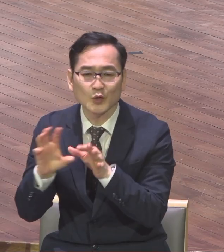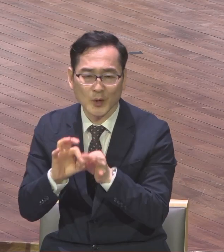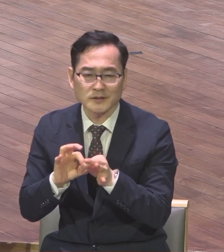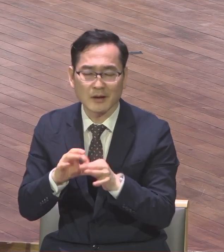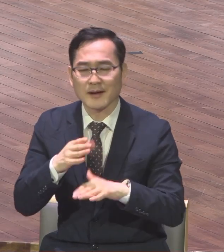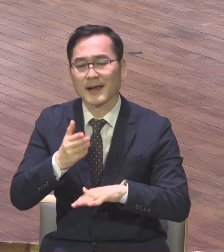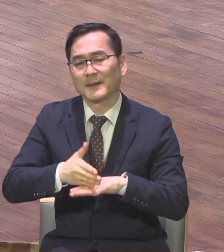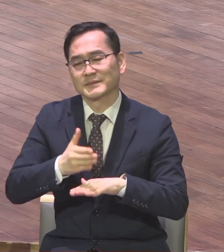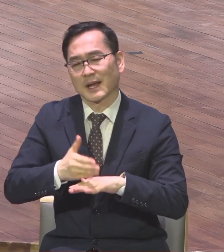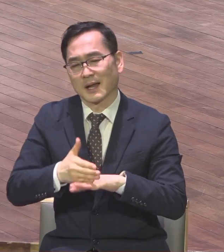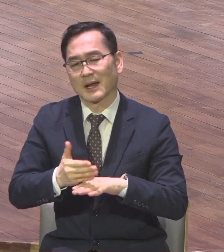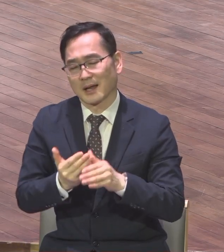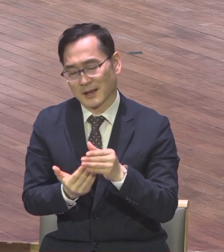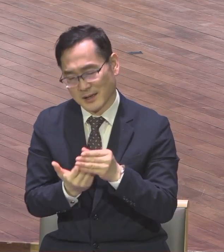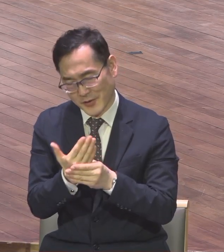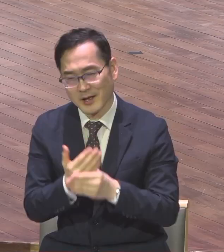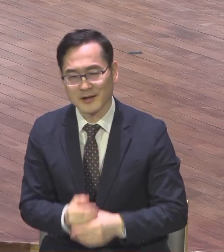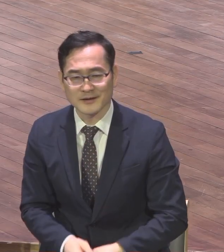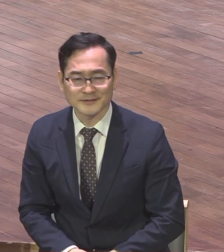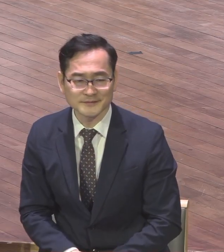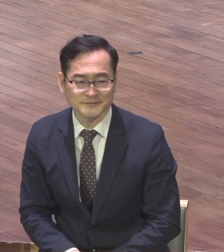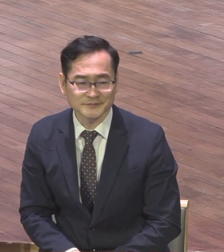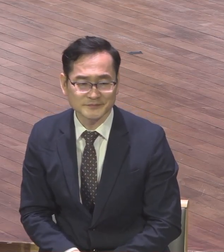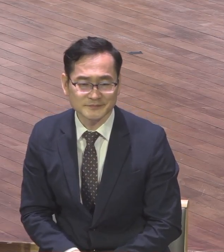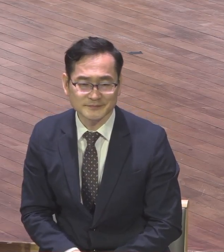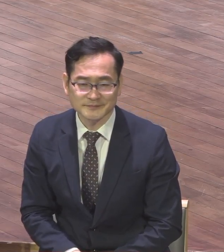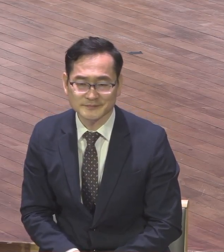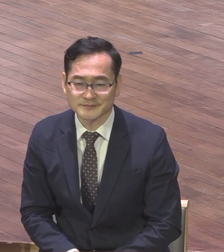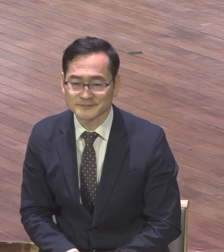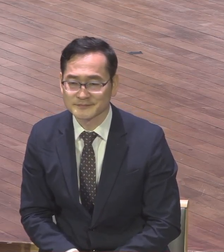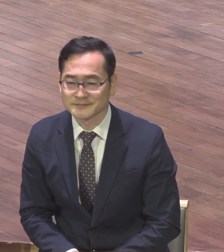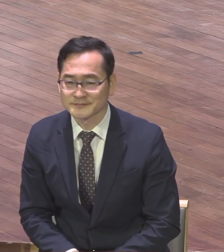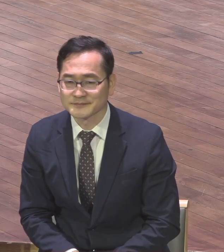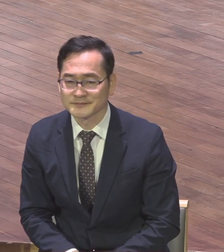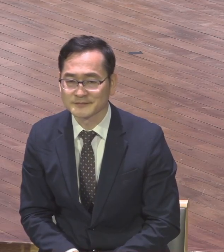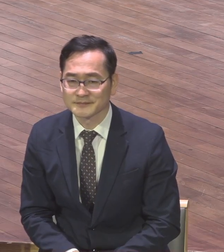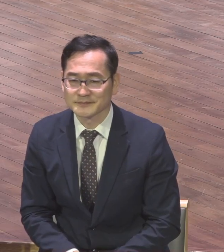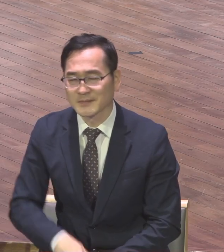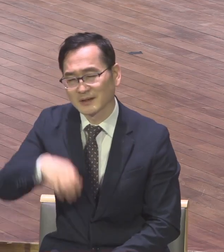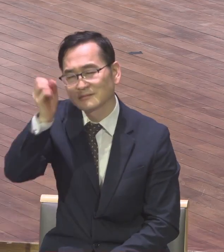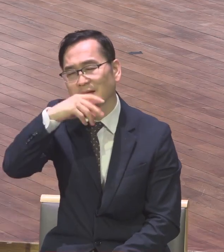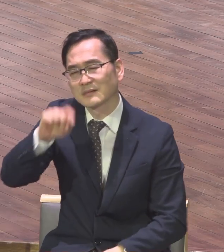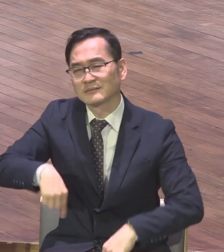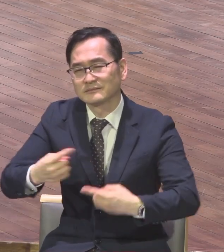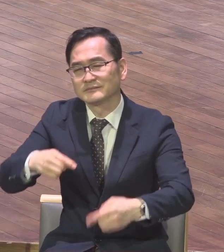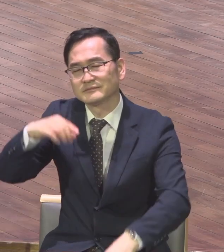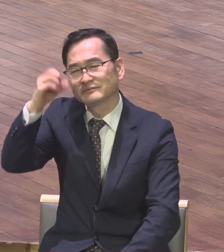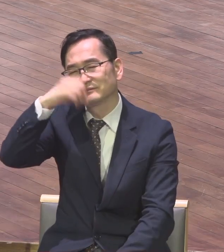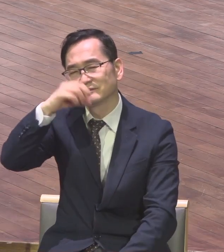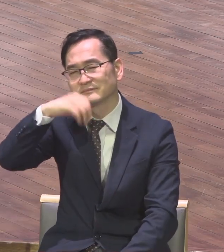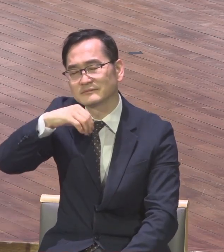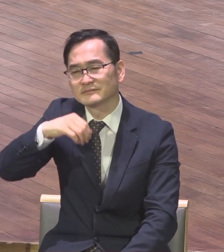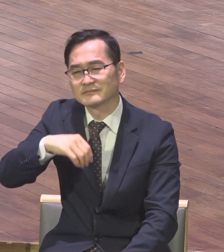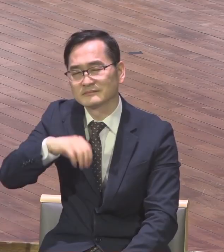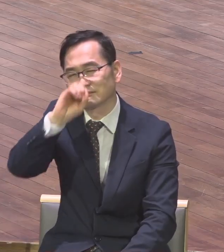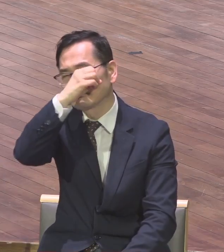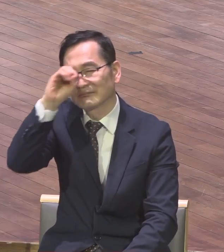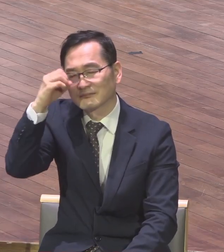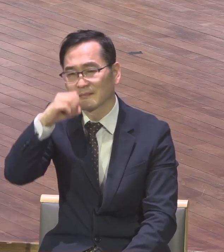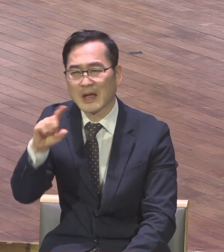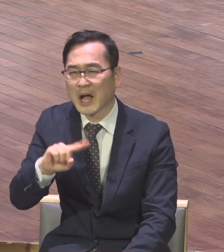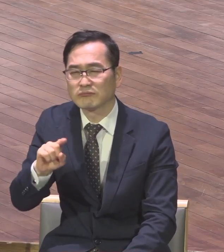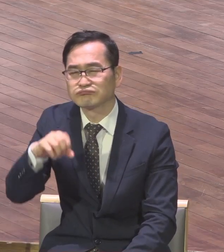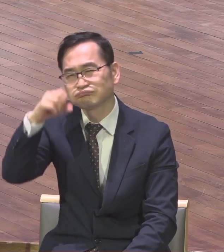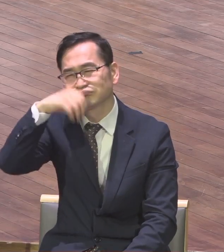있기를 바랍니다. 그냥 부활절이구나라고 참석하는 종교예요. 아무런 응답이 없습니다.